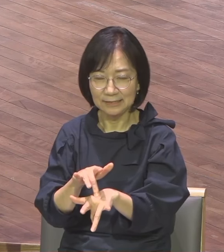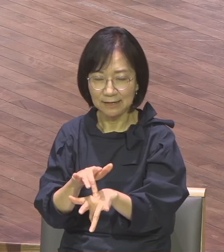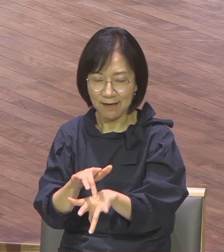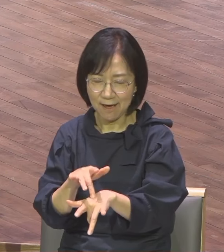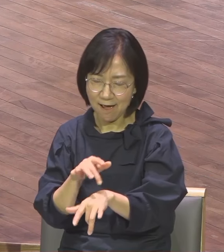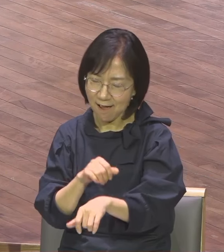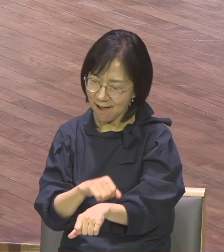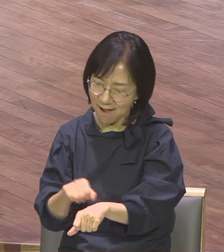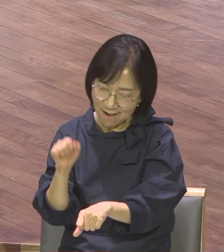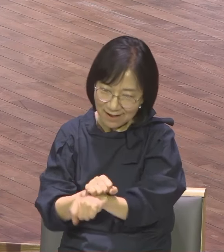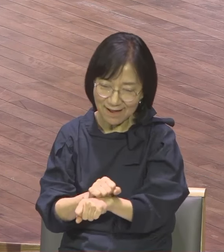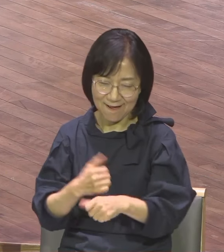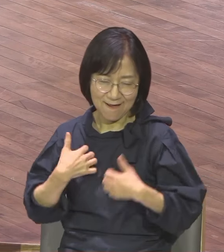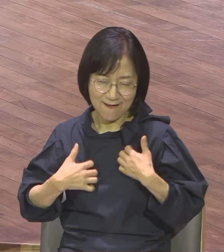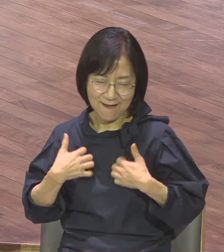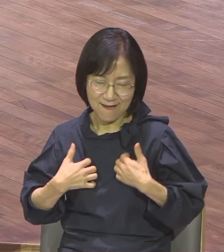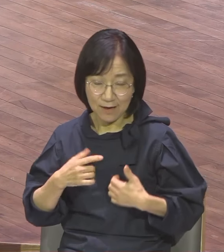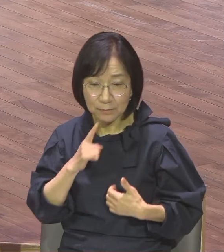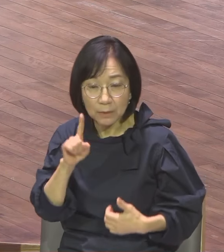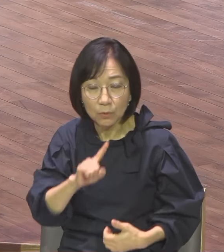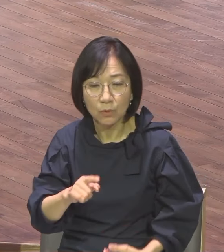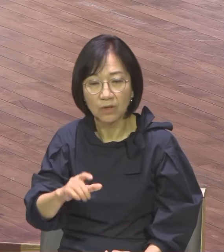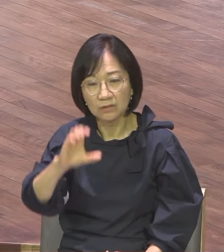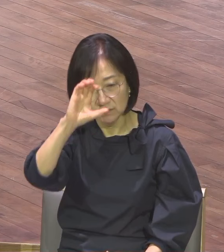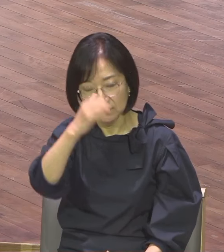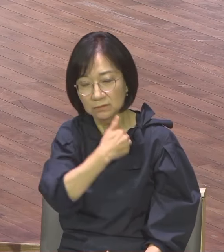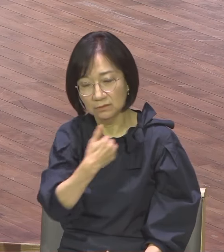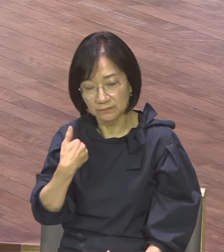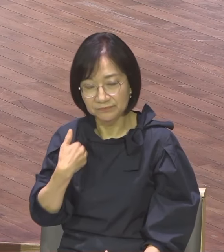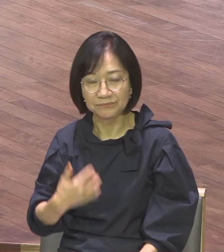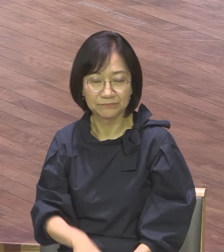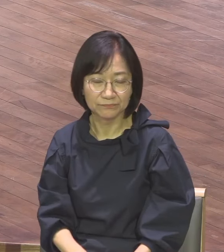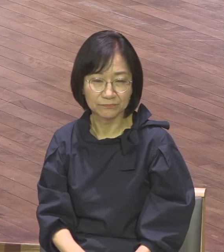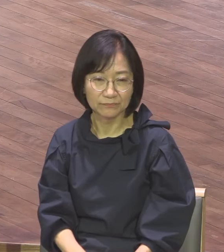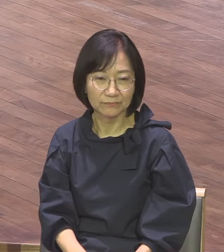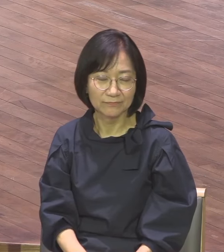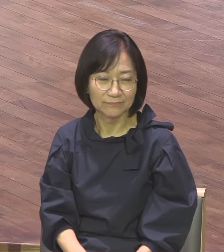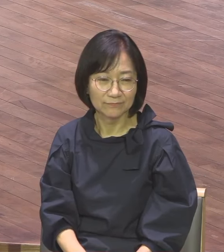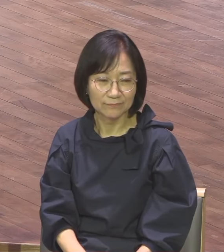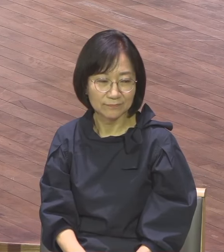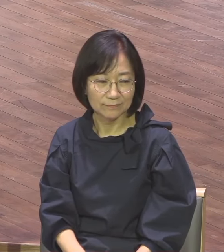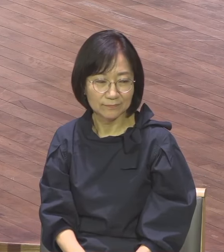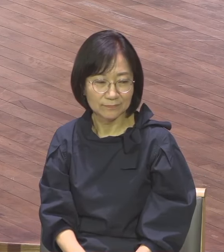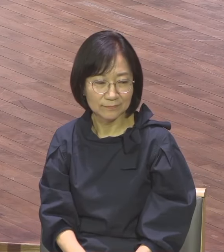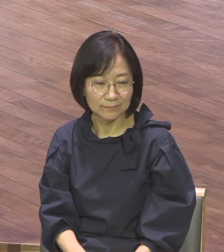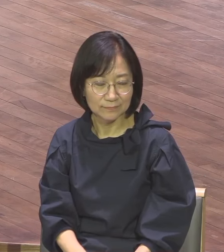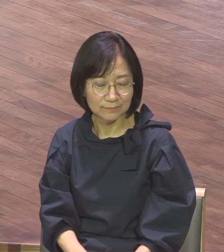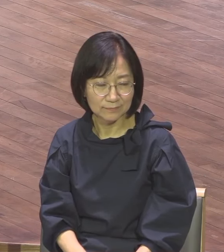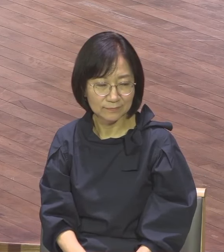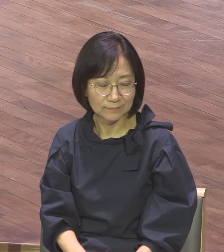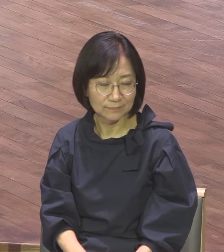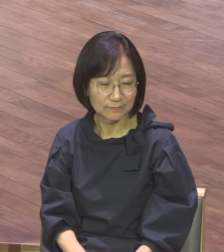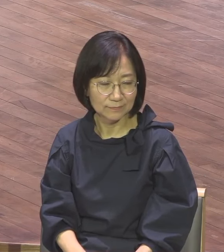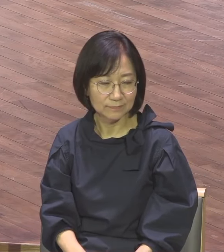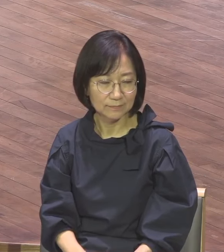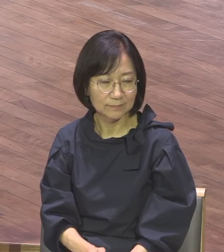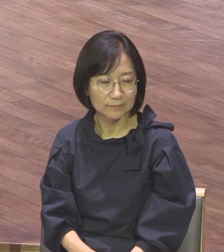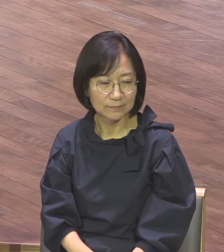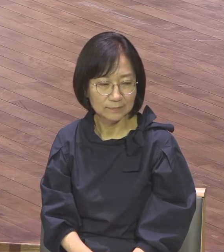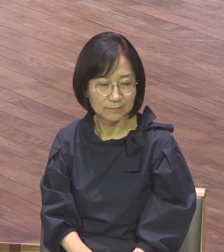그렇게 신학자들은 말을 하지요. 어떻든 이 로마도 보아야 할